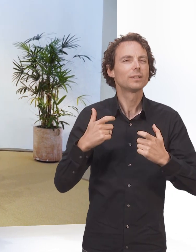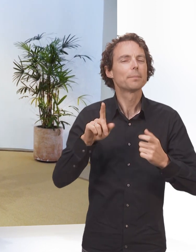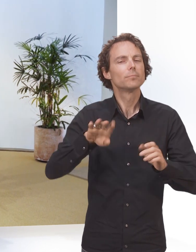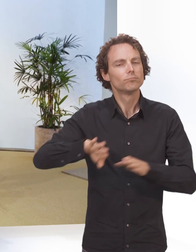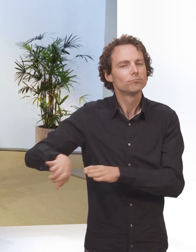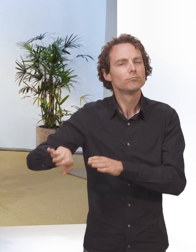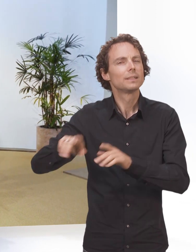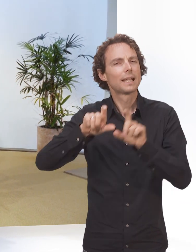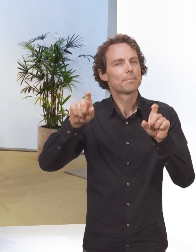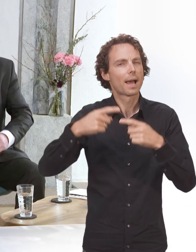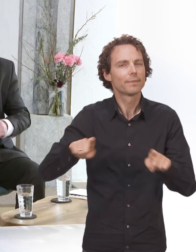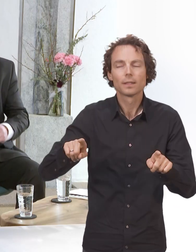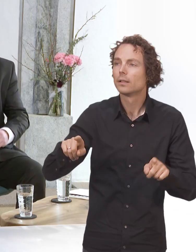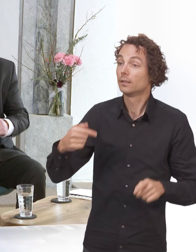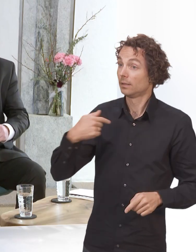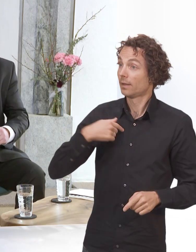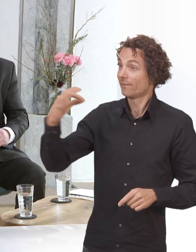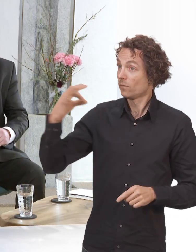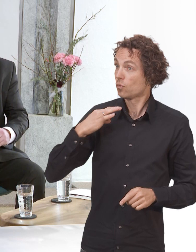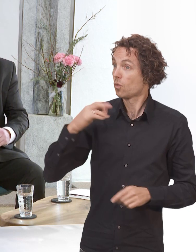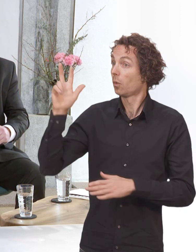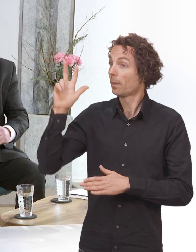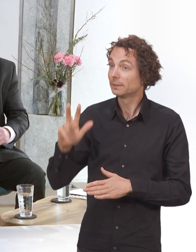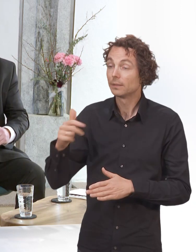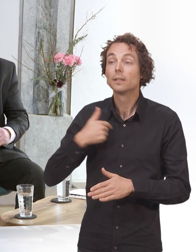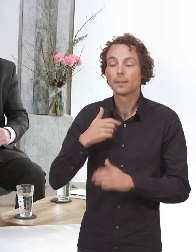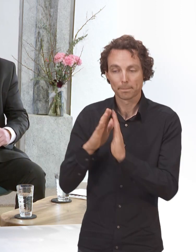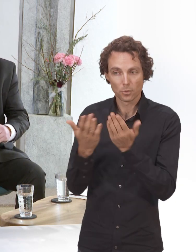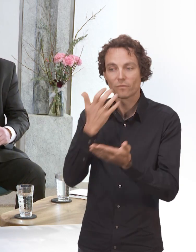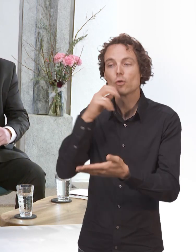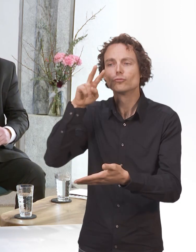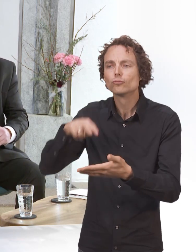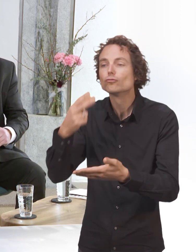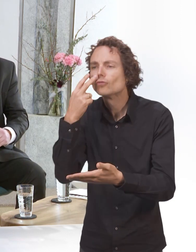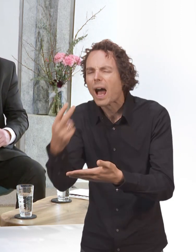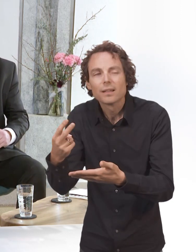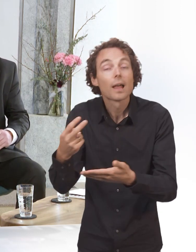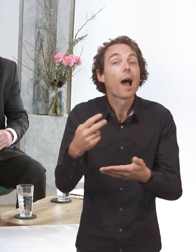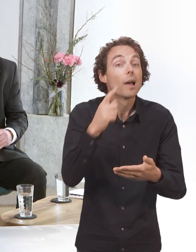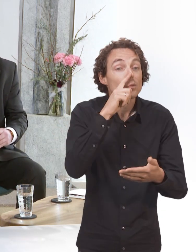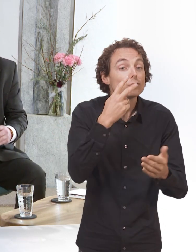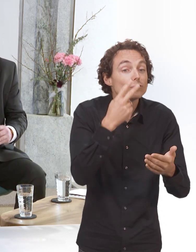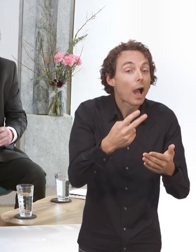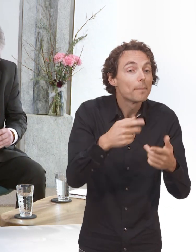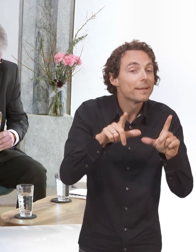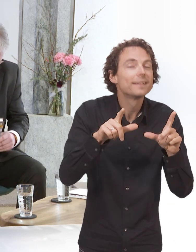das ist ein anderes Thema. Mich hast du überzeugt, ich werde das Buch anschauen. Die Bilder. Anschauen Sie die